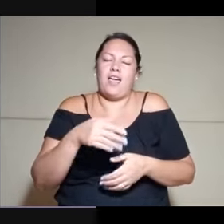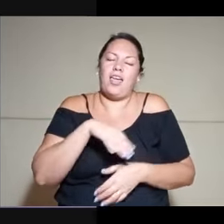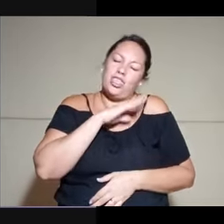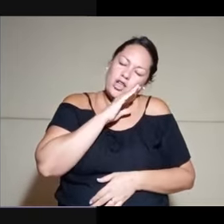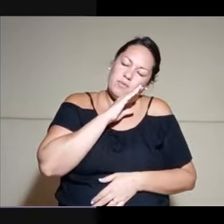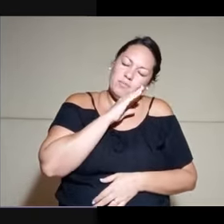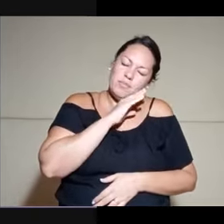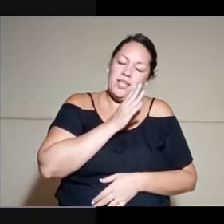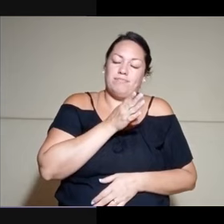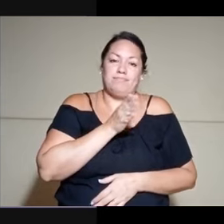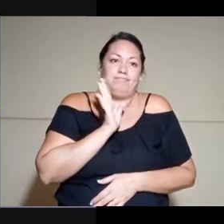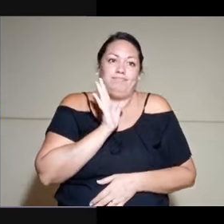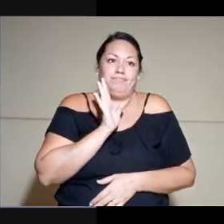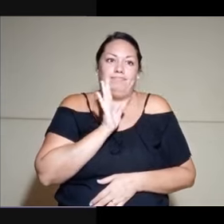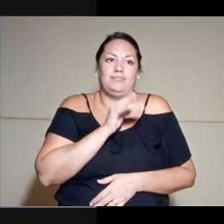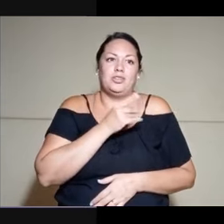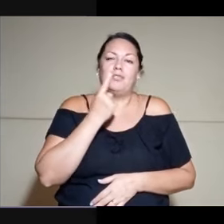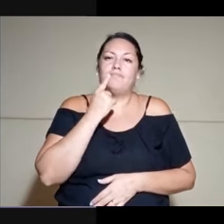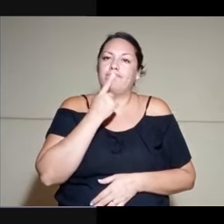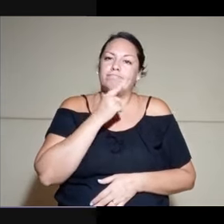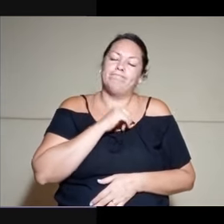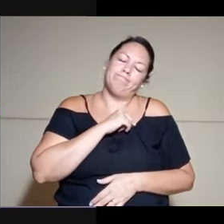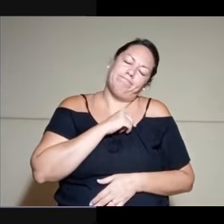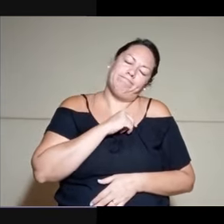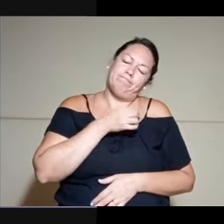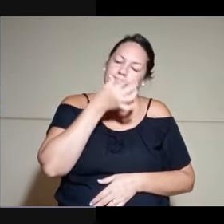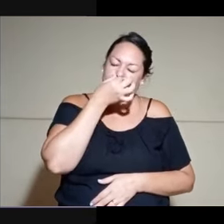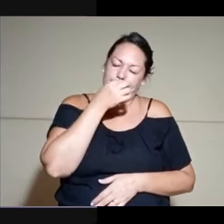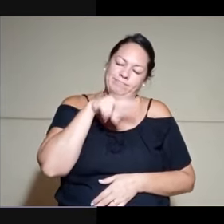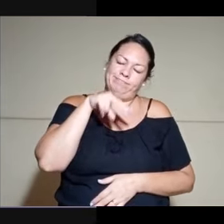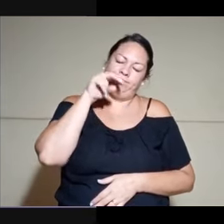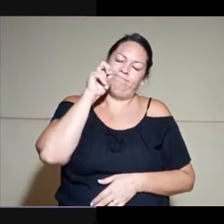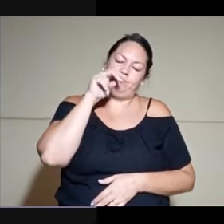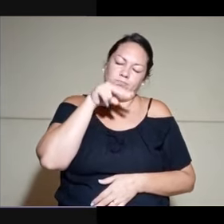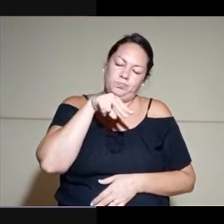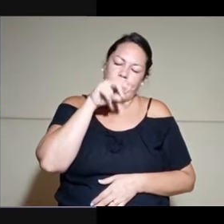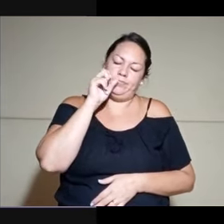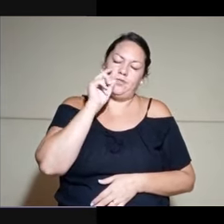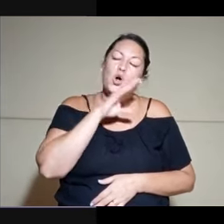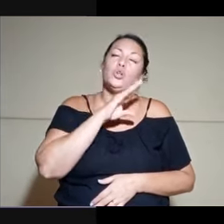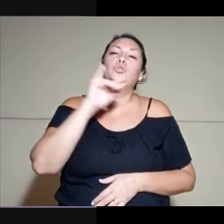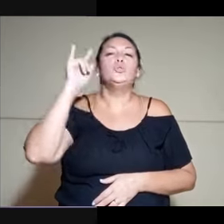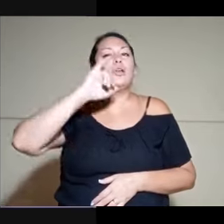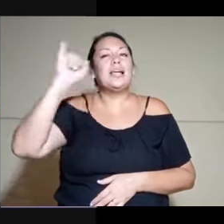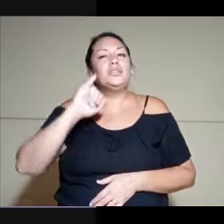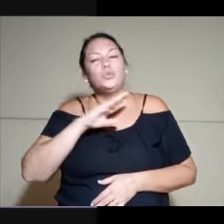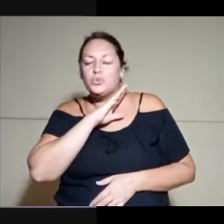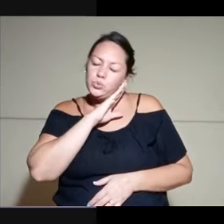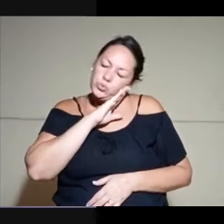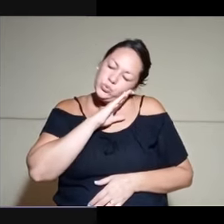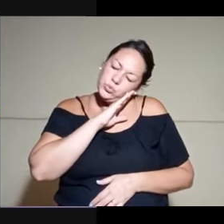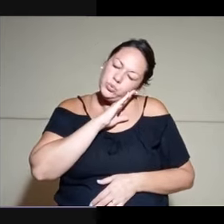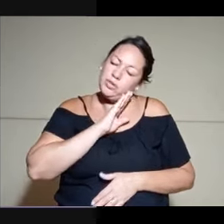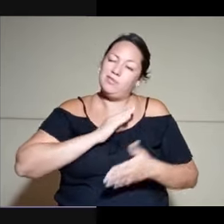provocan estornudos. Generalmente los estímulos que provocan estornudos muchas veces tienen que ver con estar con la boca